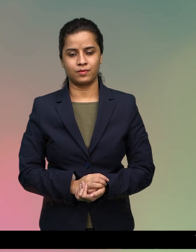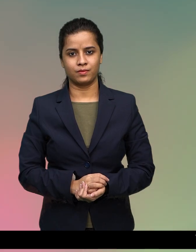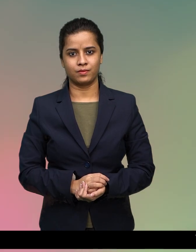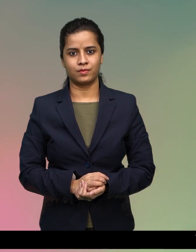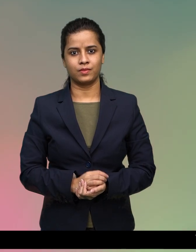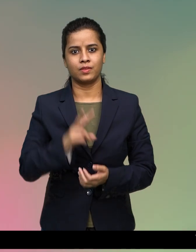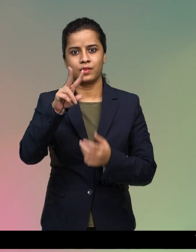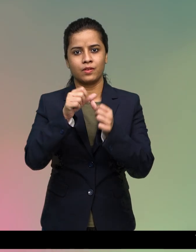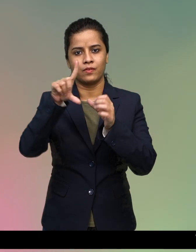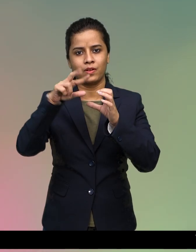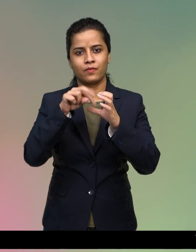हृदयातील झडपा